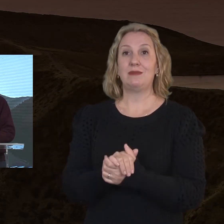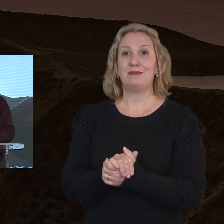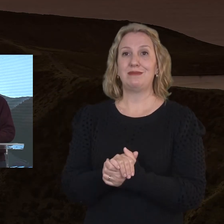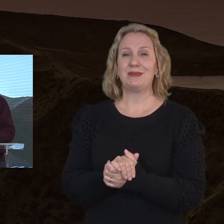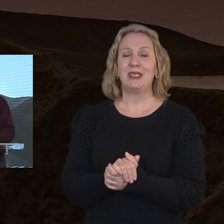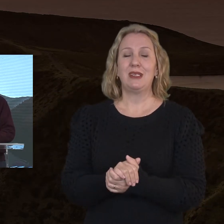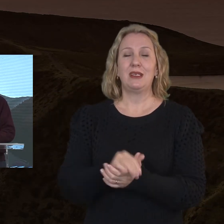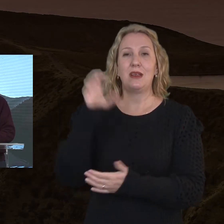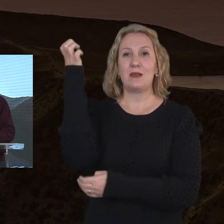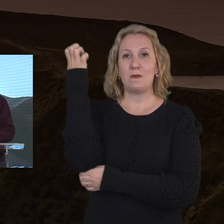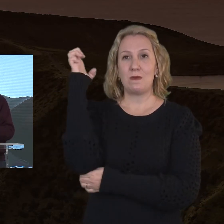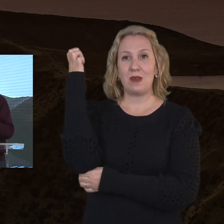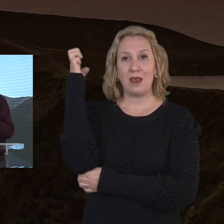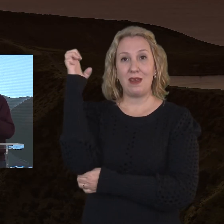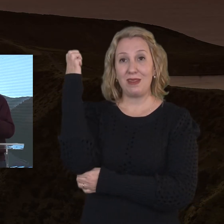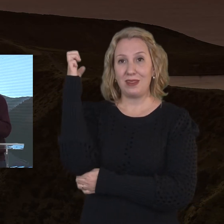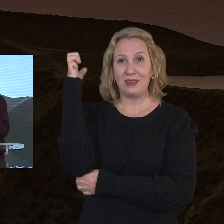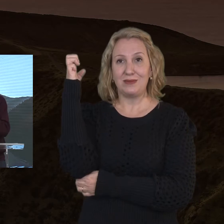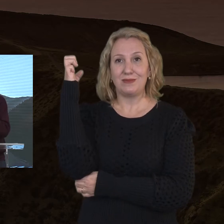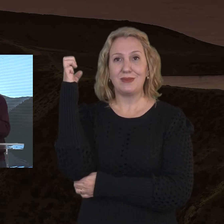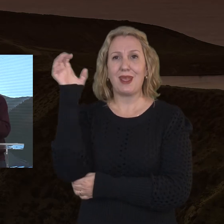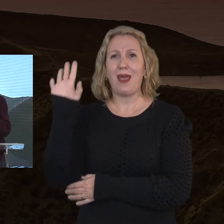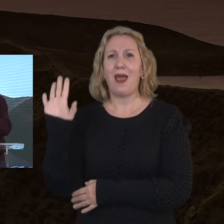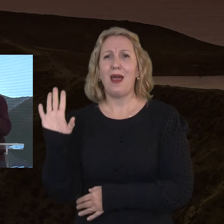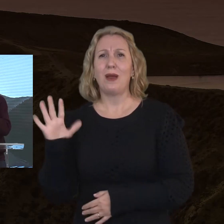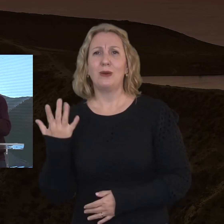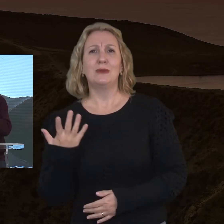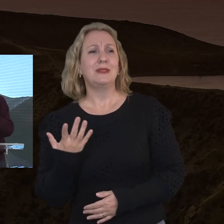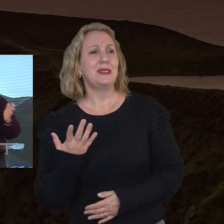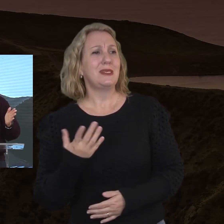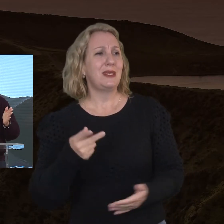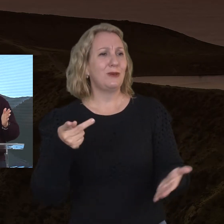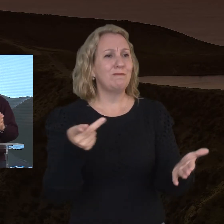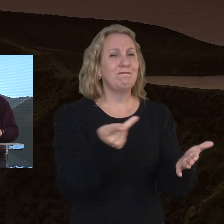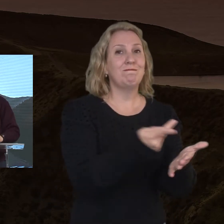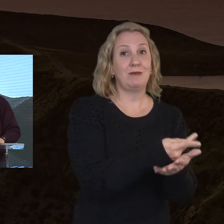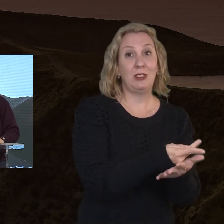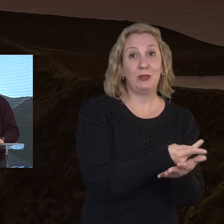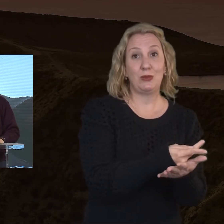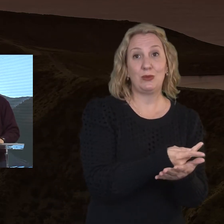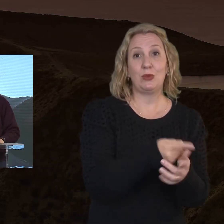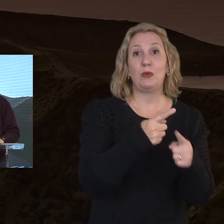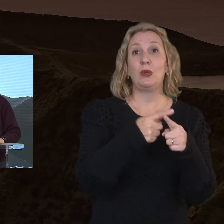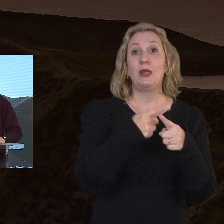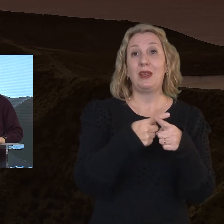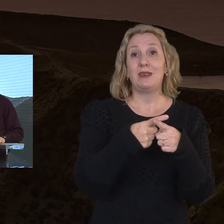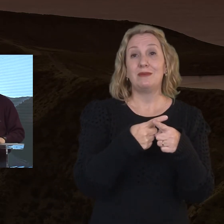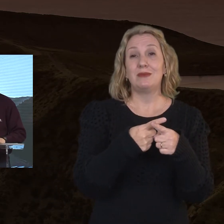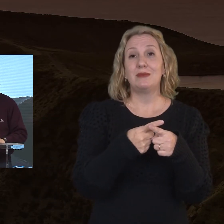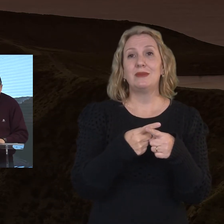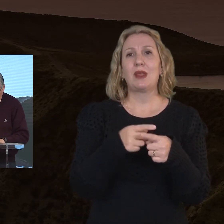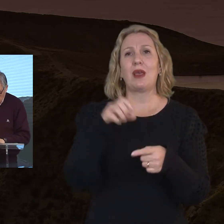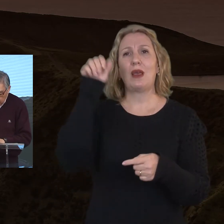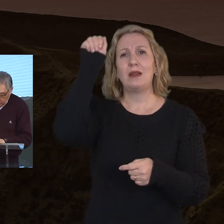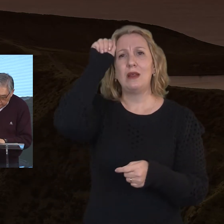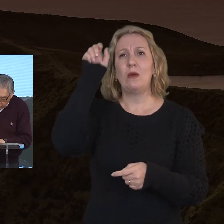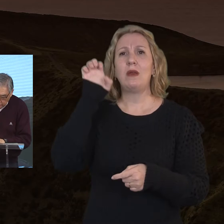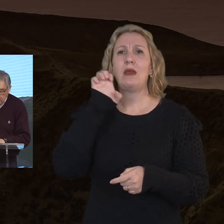éden é deus que nos conectar mais inimigo que nos desconectar então